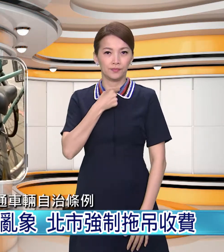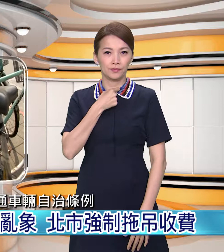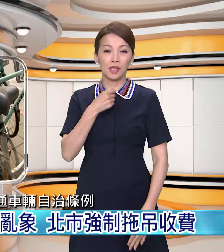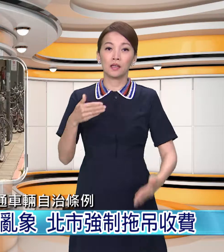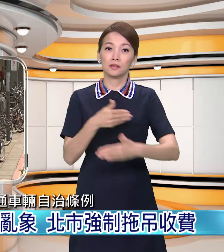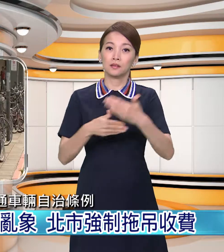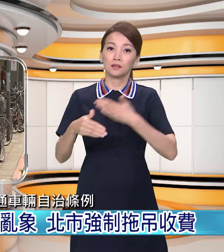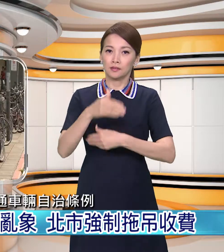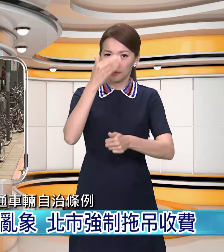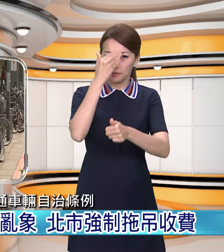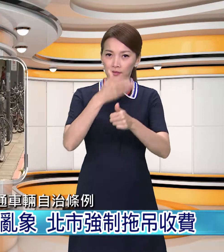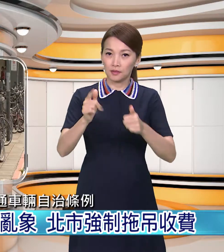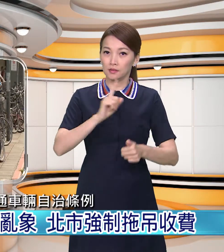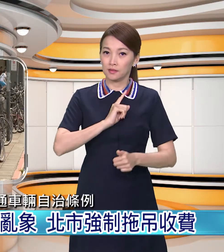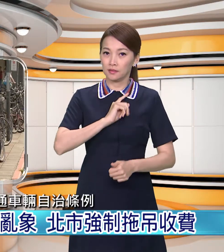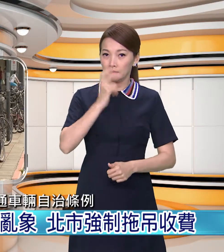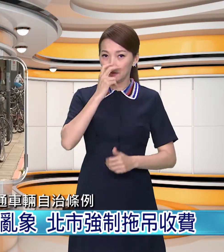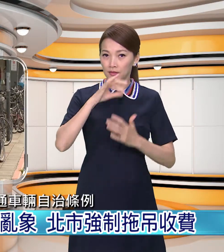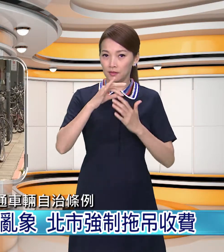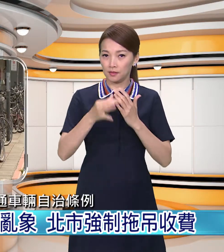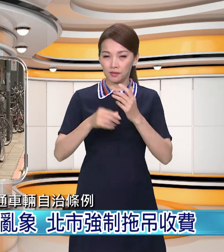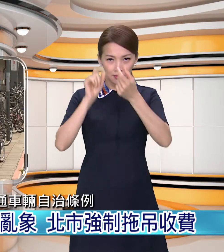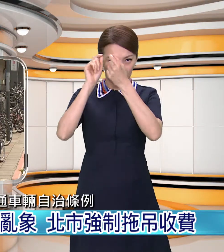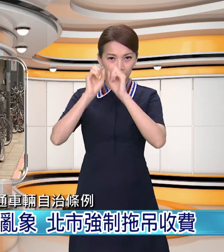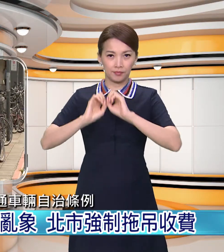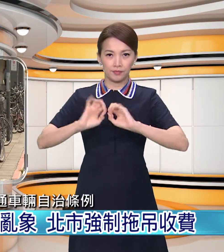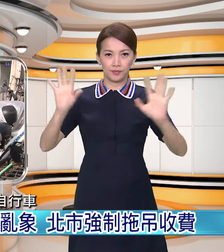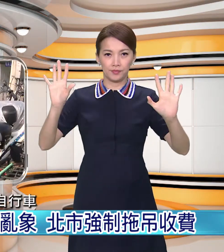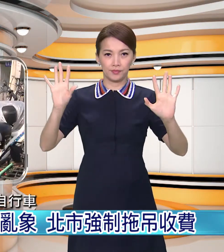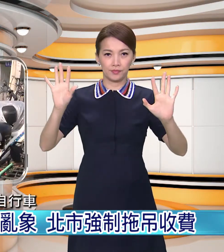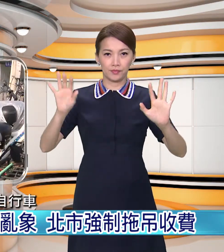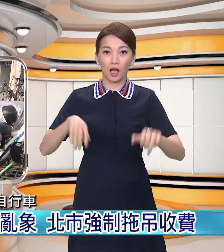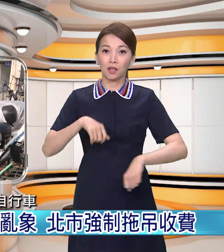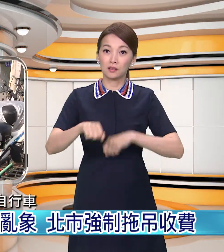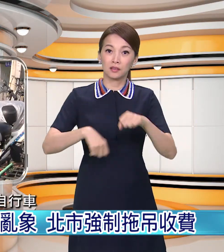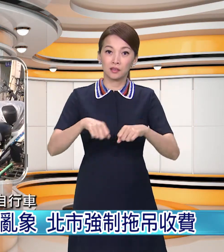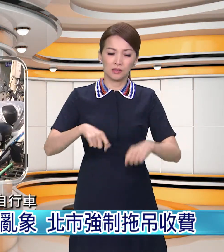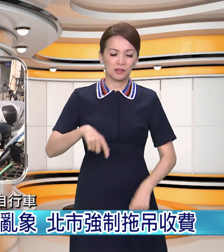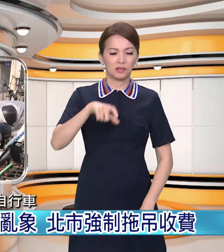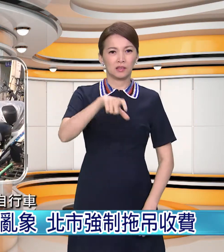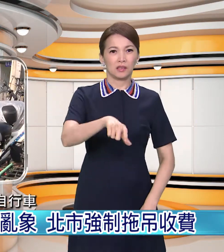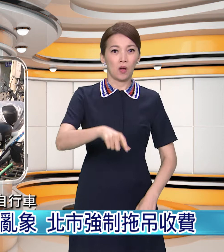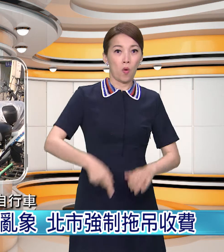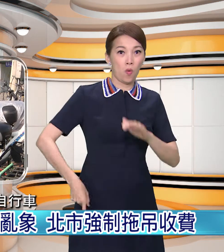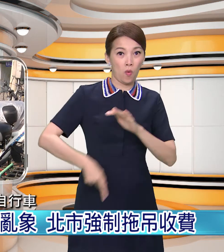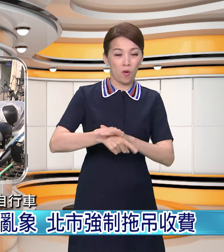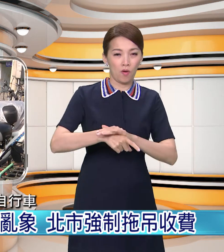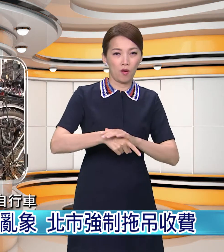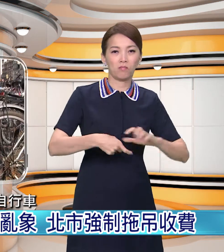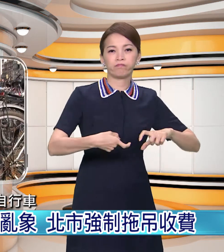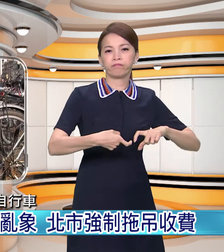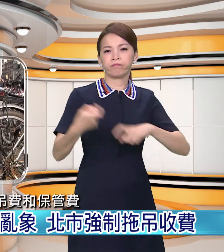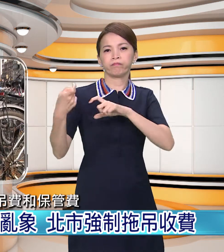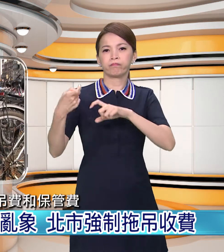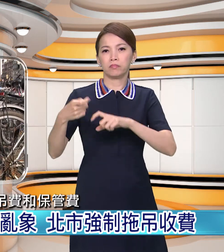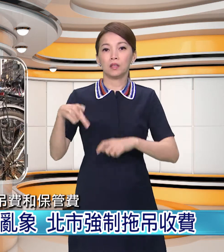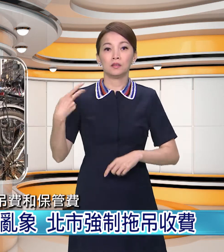告妨碍交通车辆自治条例，脱掉违规乱停的自行车，另